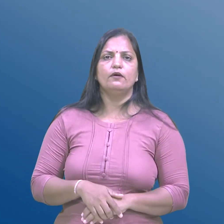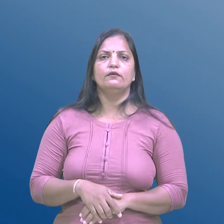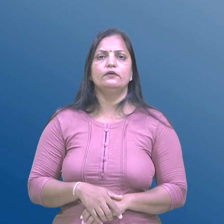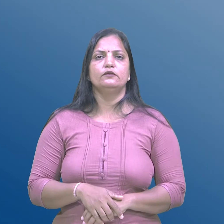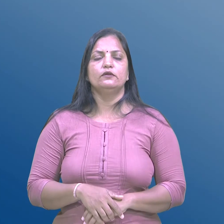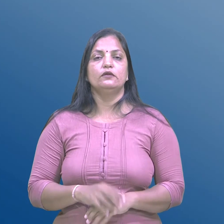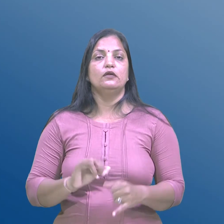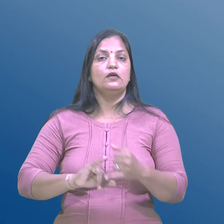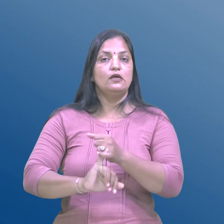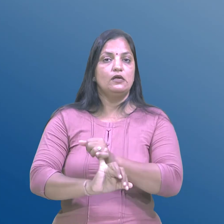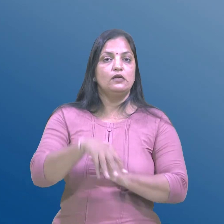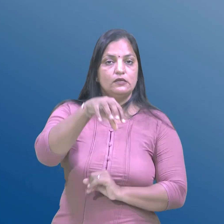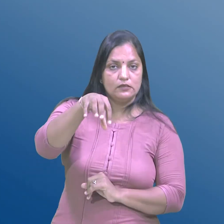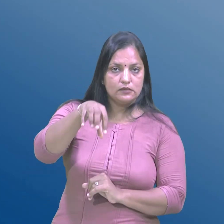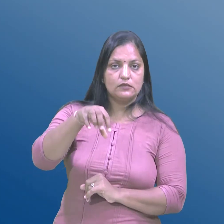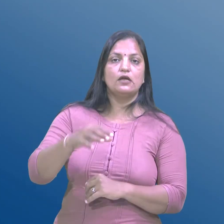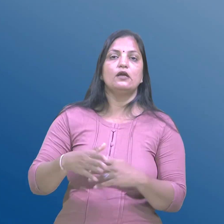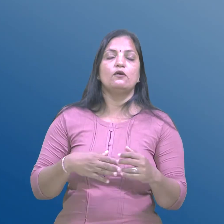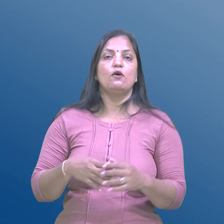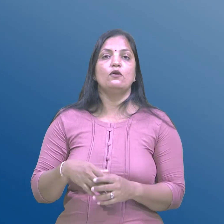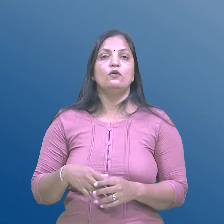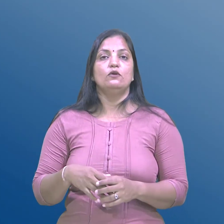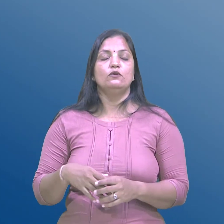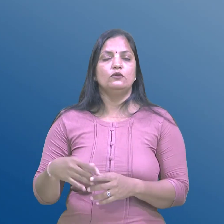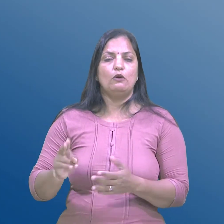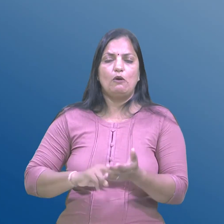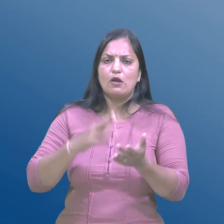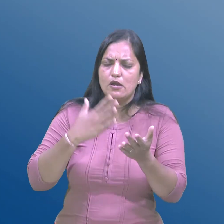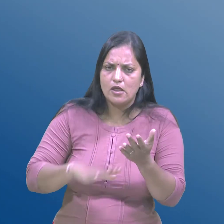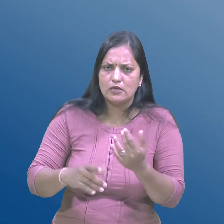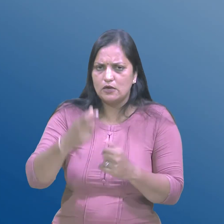રાજ્ય આપત્તિ વ્યવસ્થાપન પ્રાધિકરણ